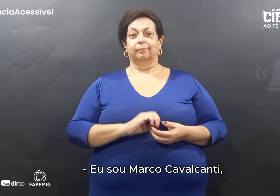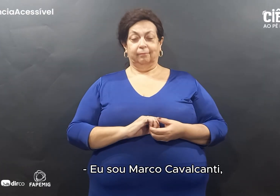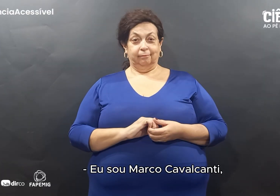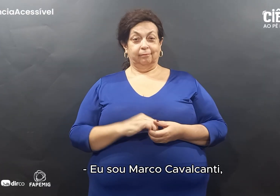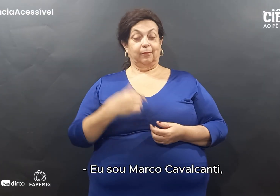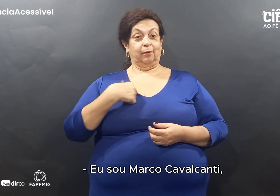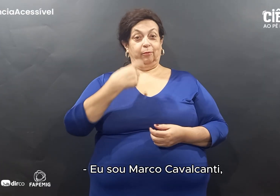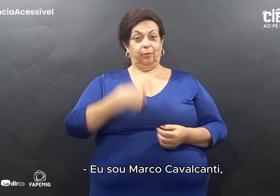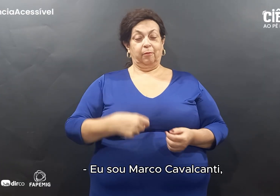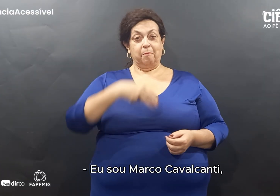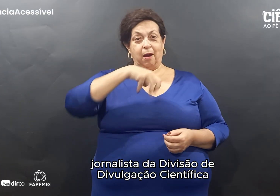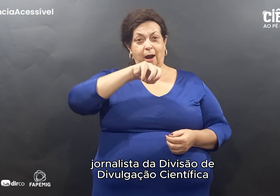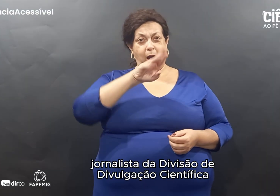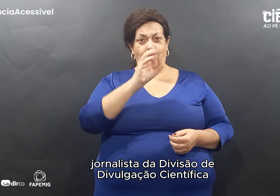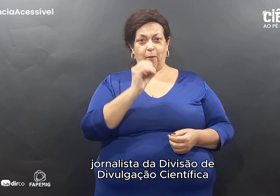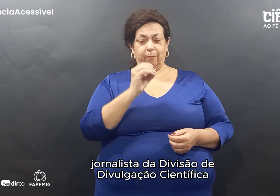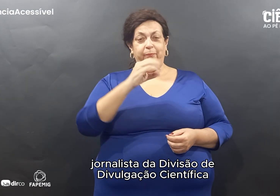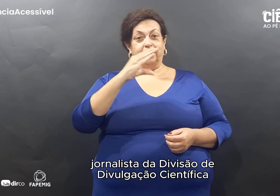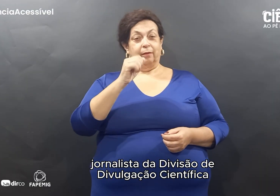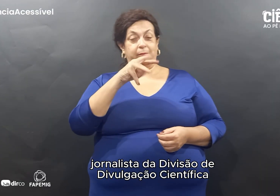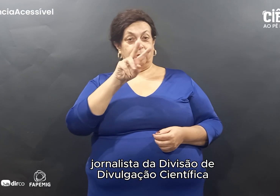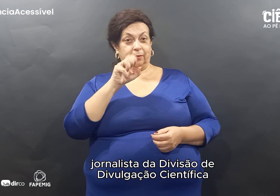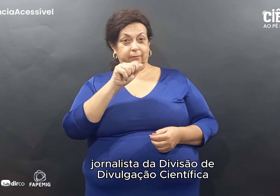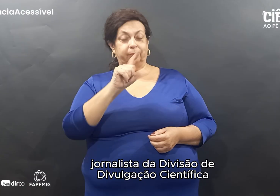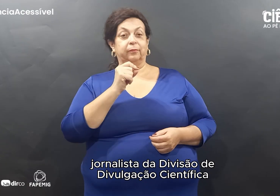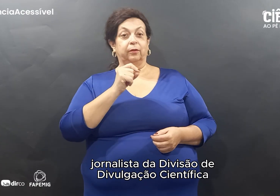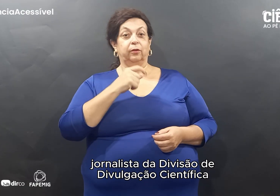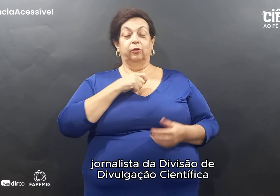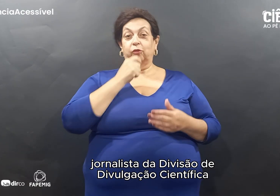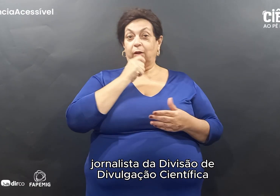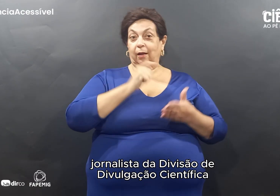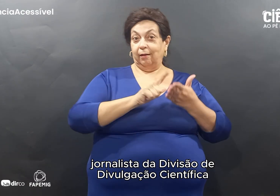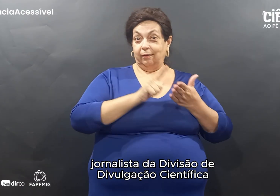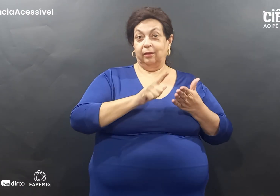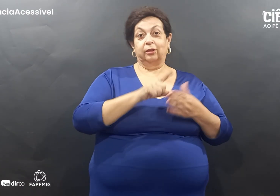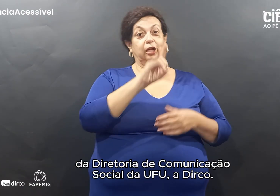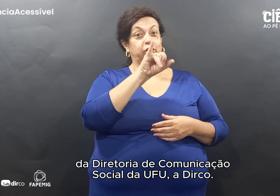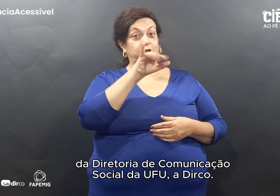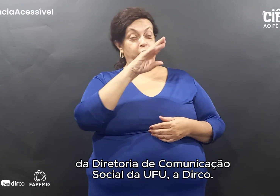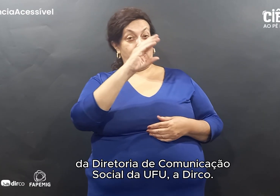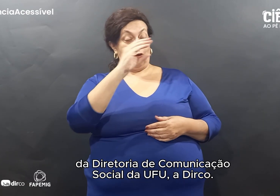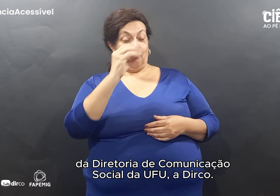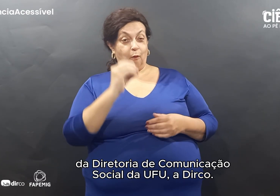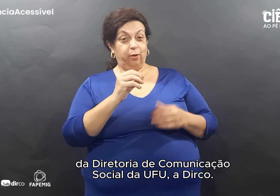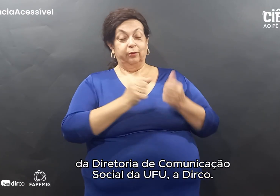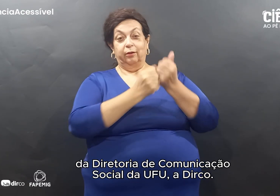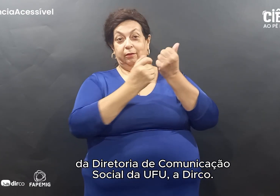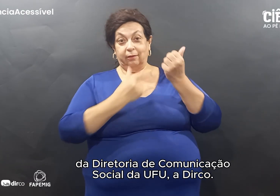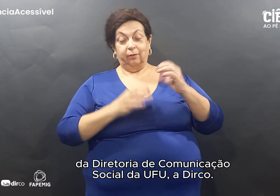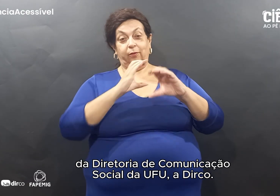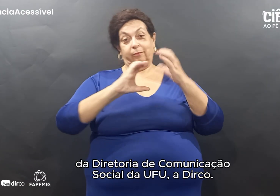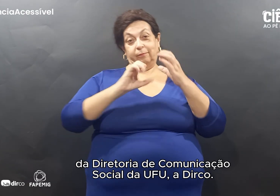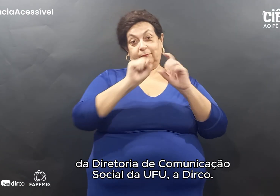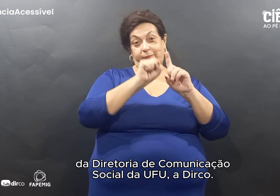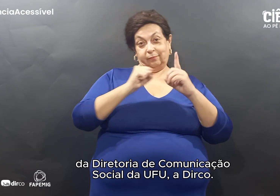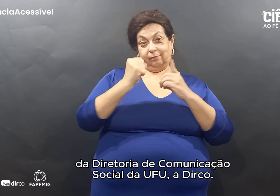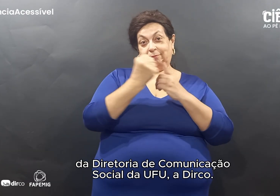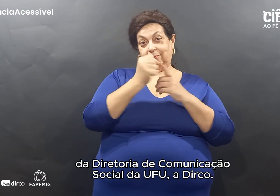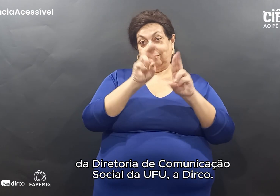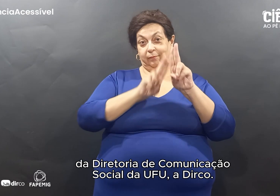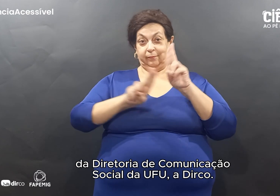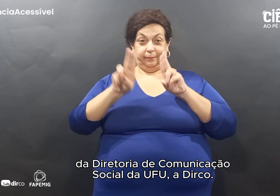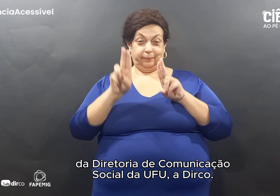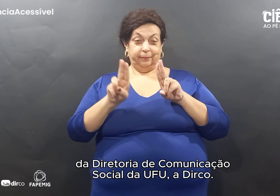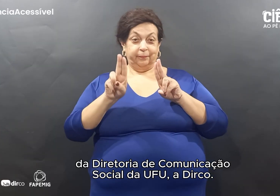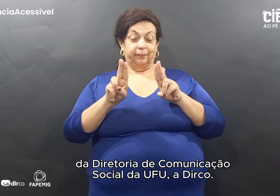Eu sou o Marco Cavalcante, jornalista da Divisão de Divulgação Científica da Diretoria de Comunicação Social da